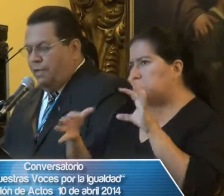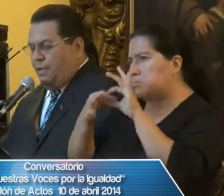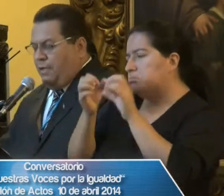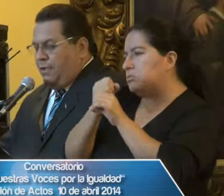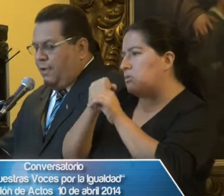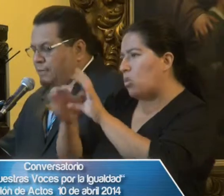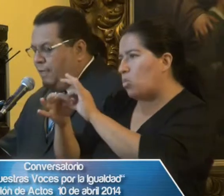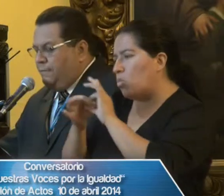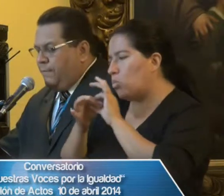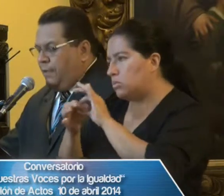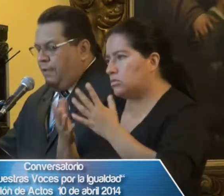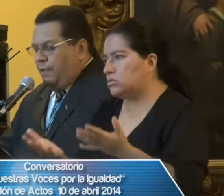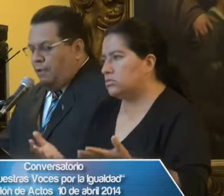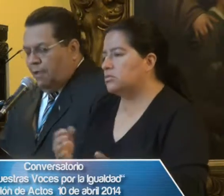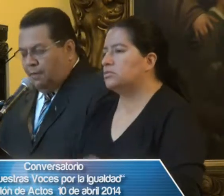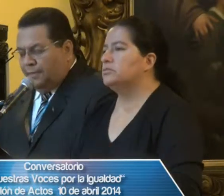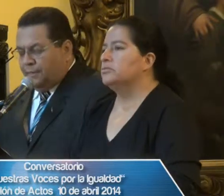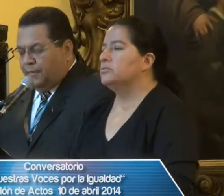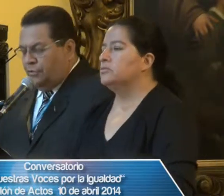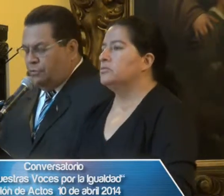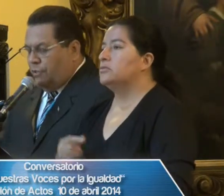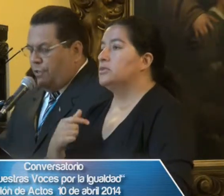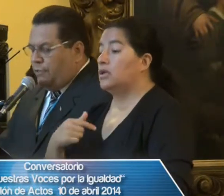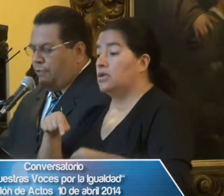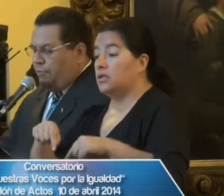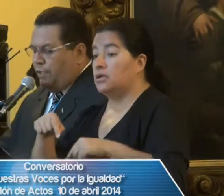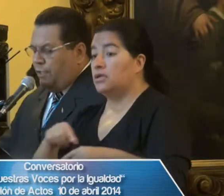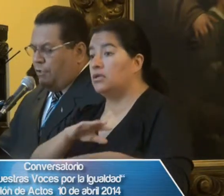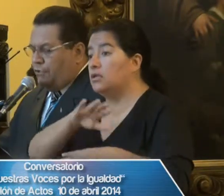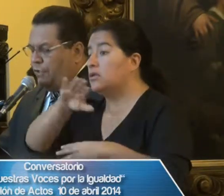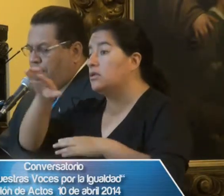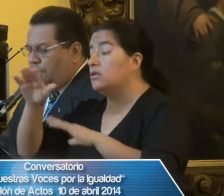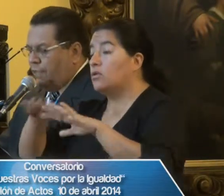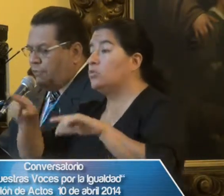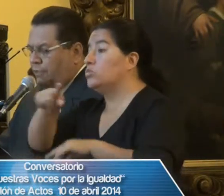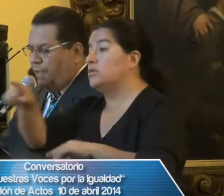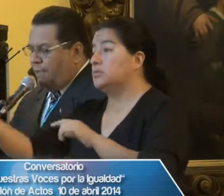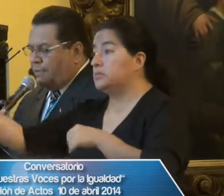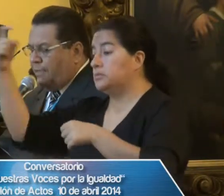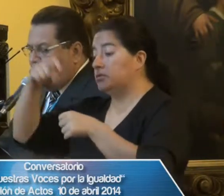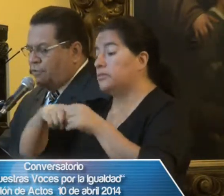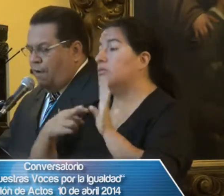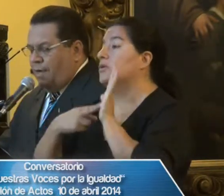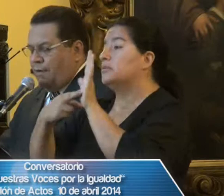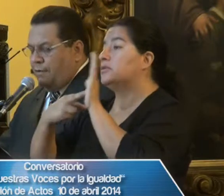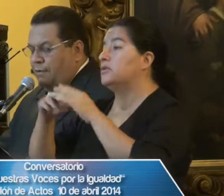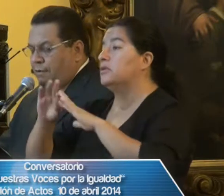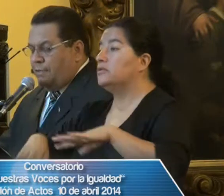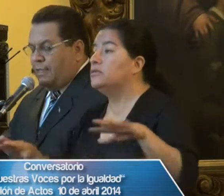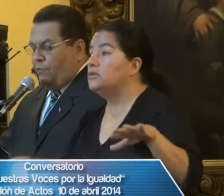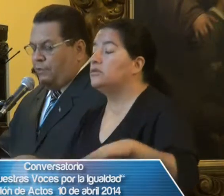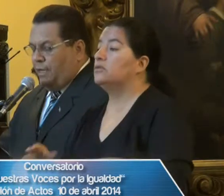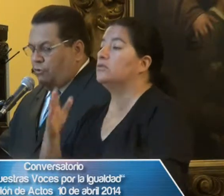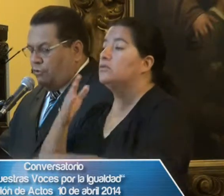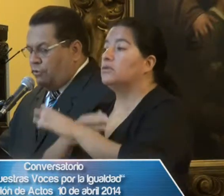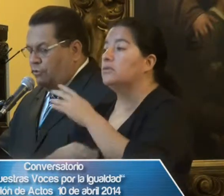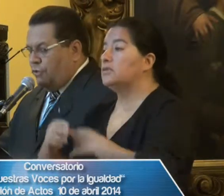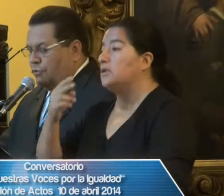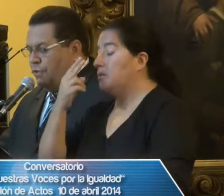así en representación del colectivo de niños y niñas con discapacidad visual se encuentran con nosotros